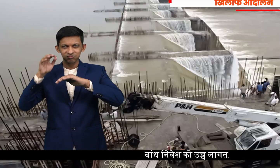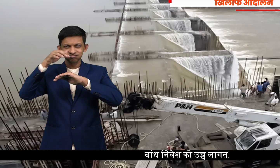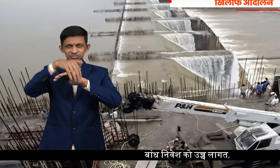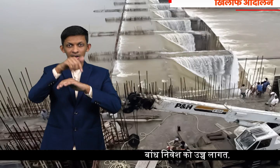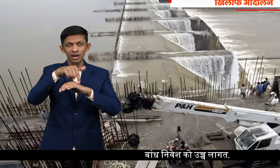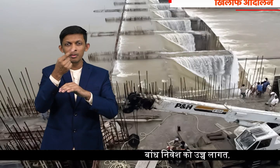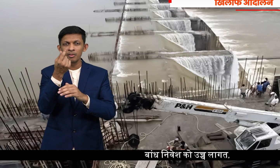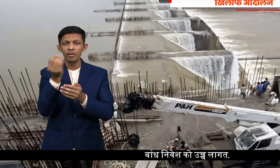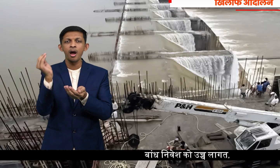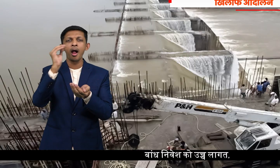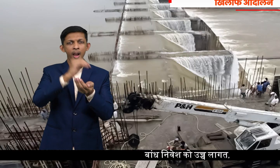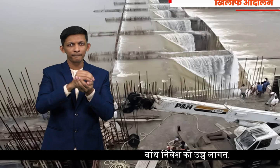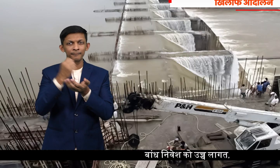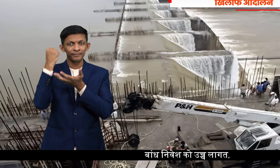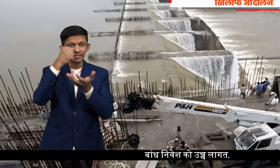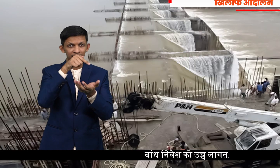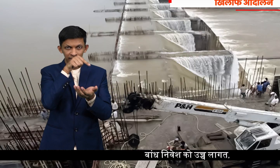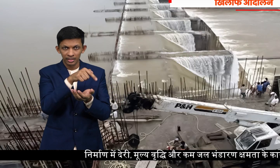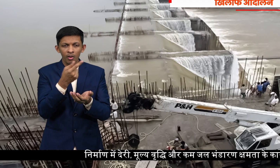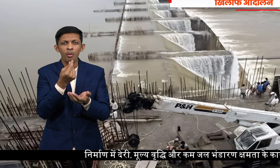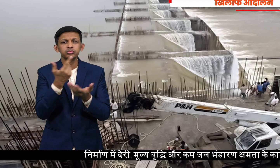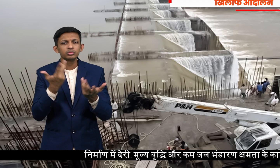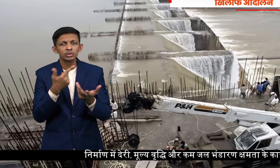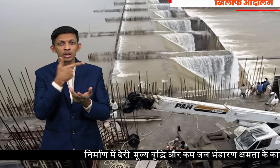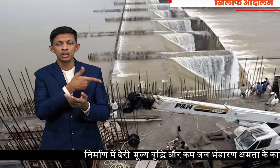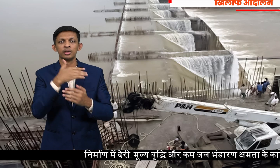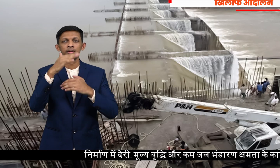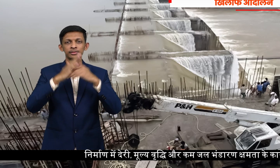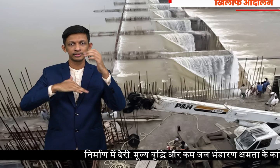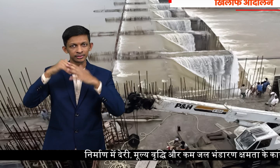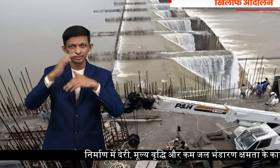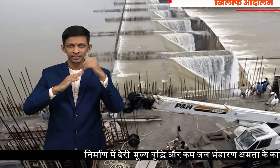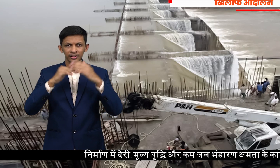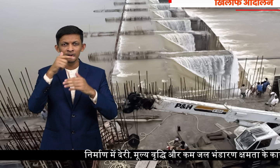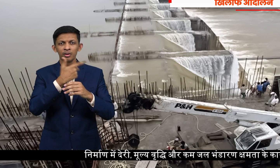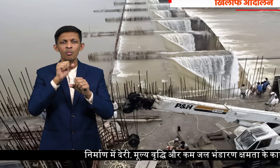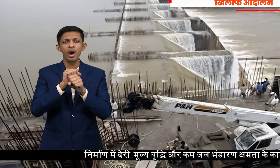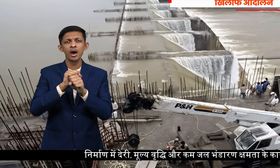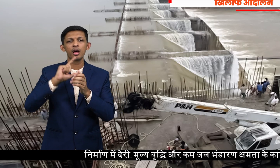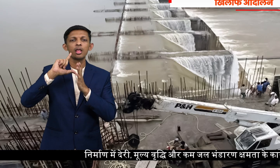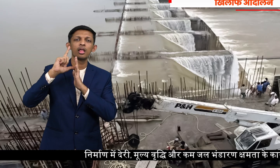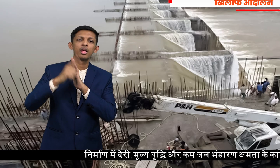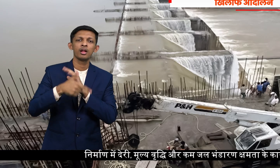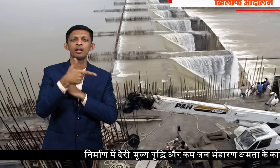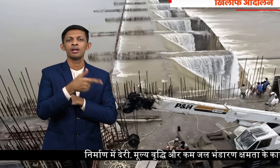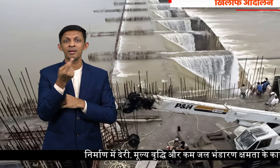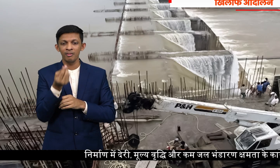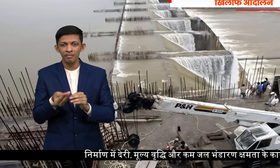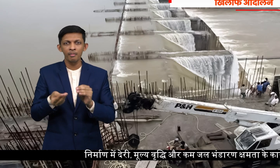बांध निवेश को उच्च लागत, निर्माण में देरी, मूल्य वृद्धि और कम